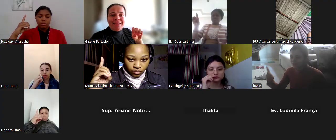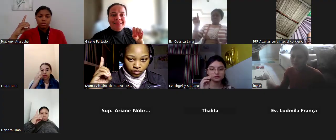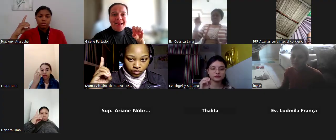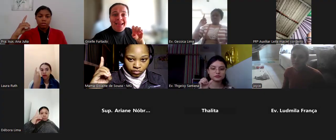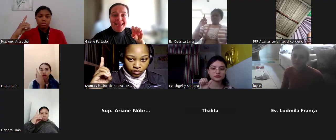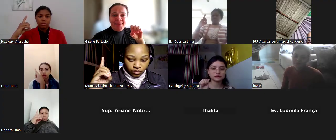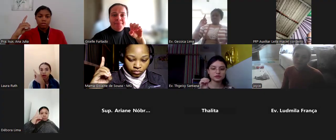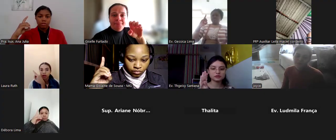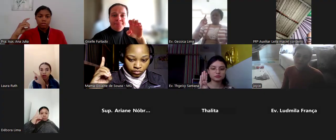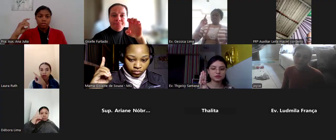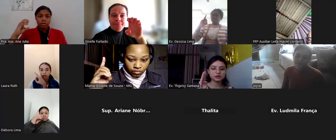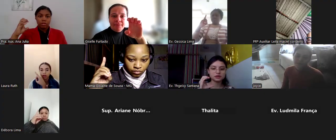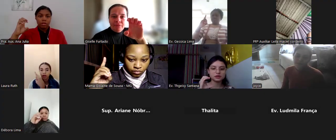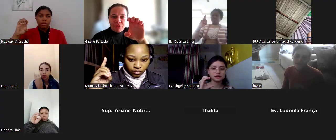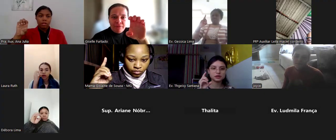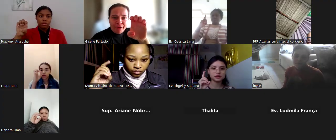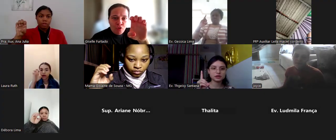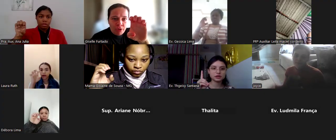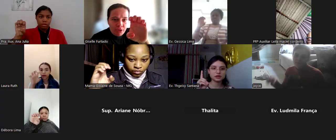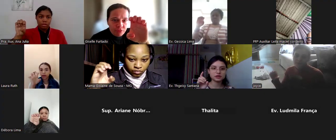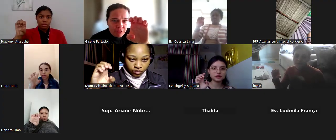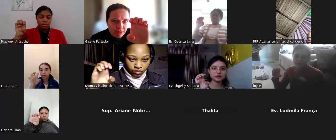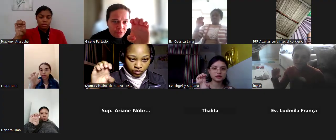Letra E. Você vai encolher os dedos, ó.